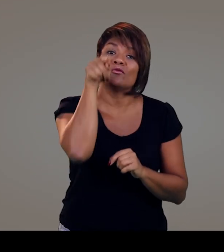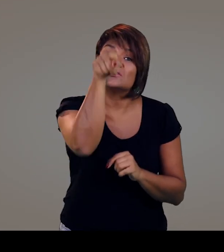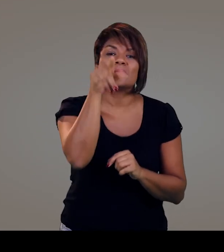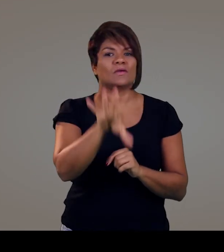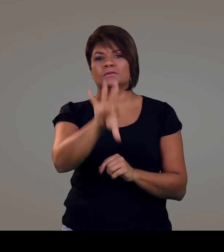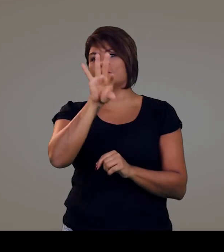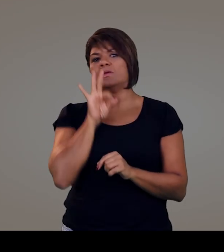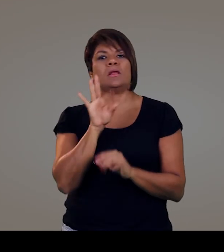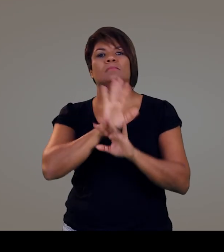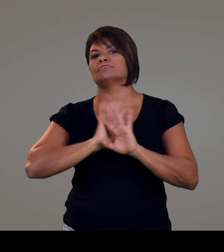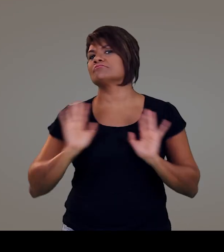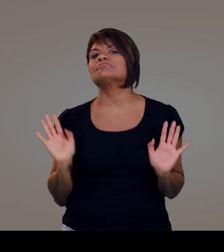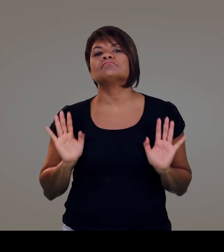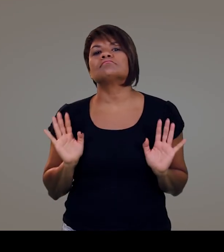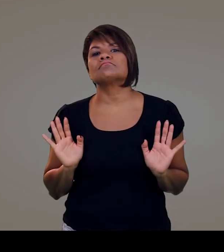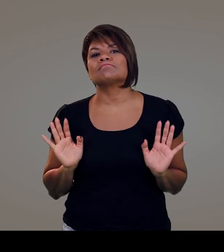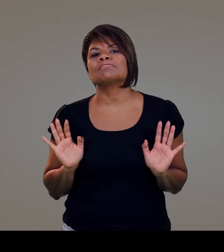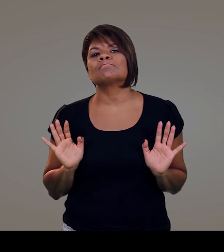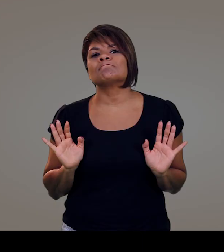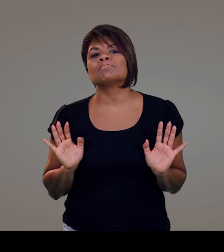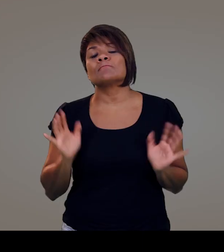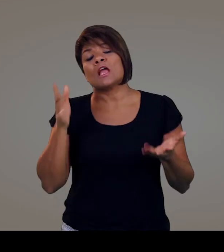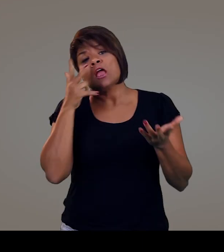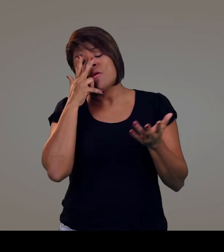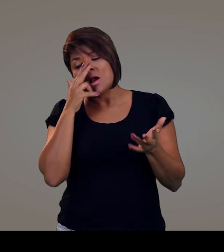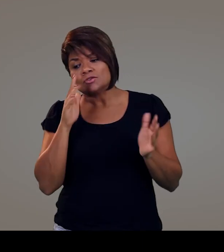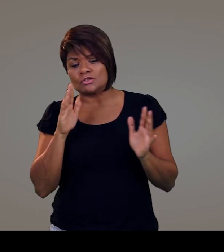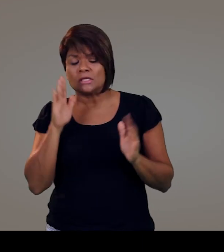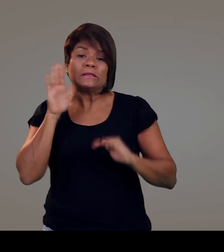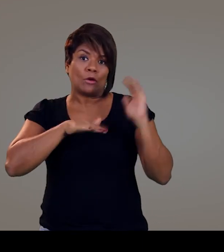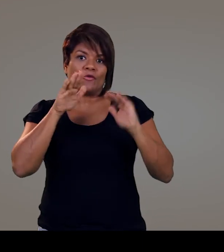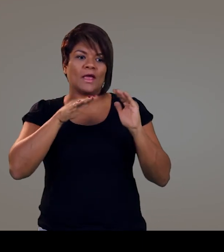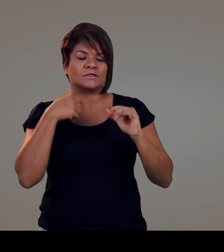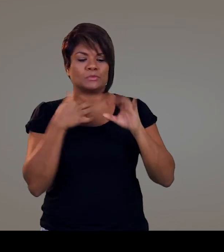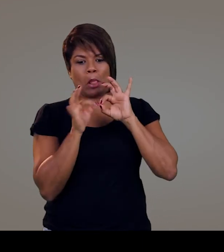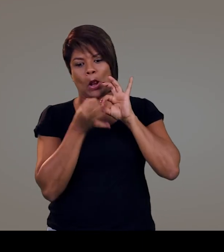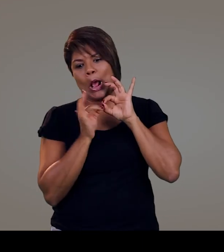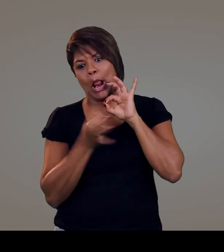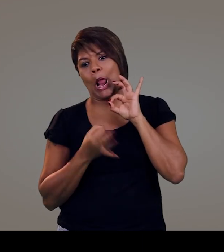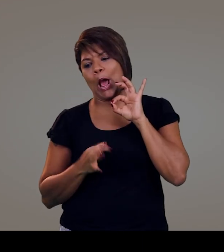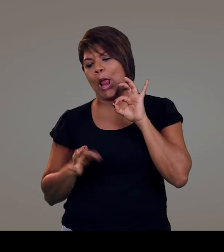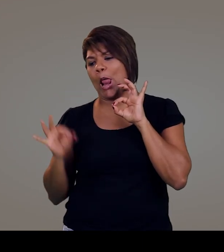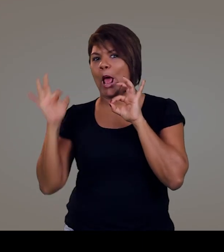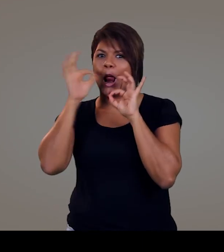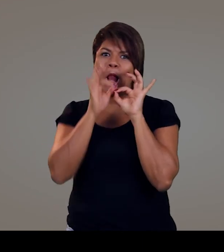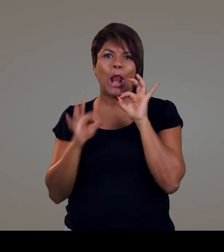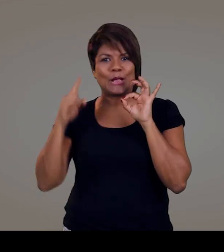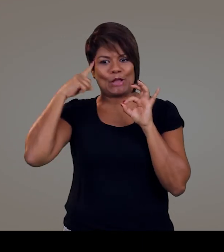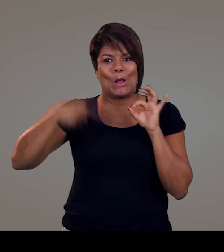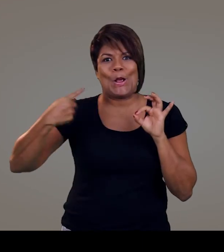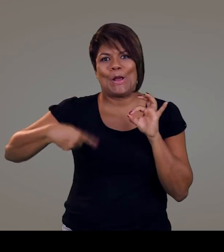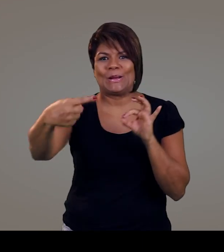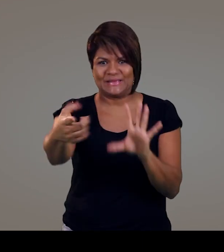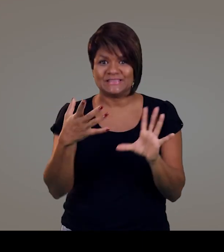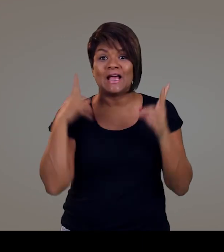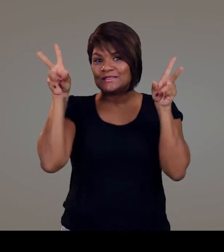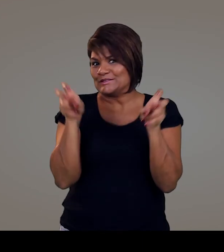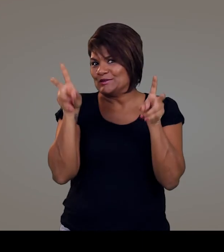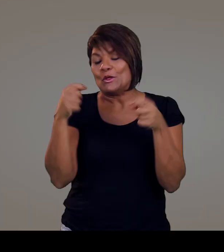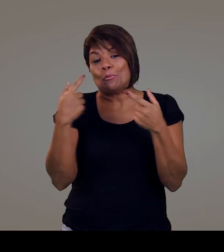isso, né? Eu acho que talvez a gente pudesse ficar falando aqui por dia sobre esse assunto, que é um assunto que